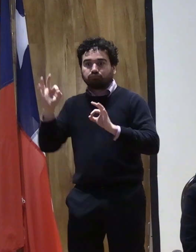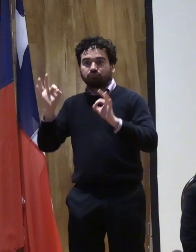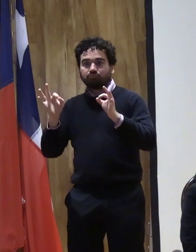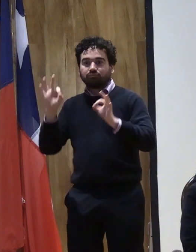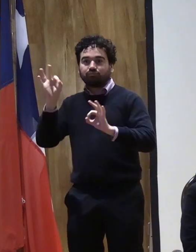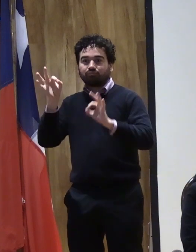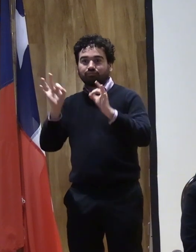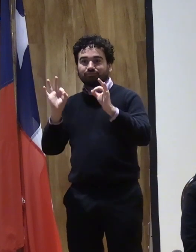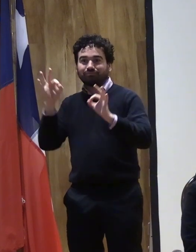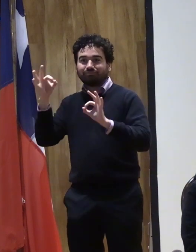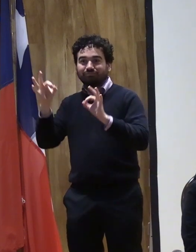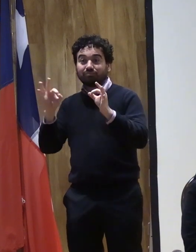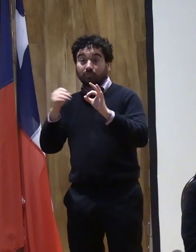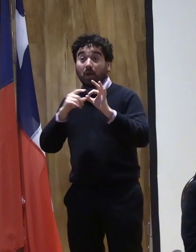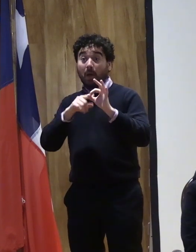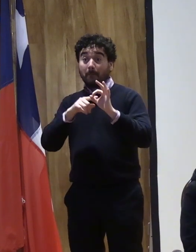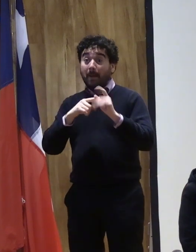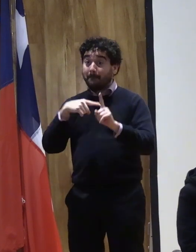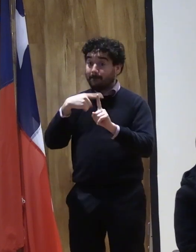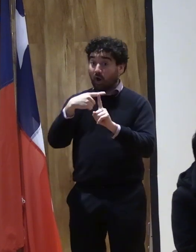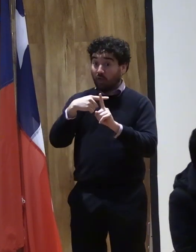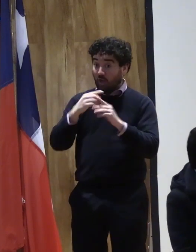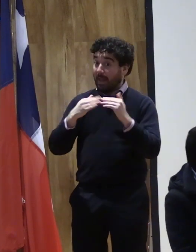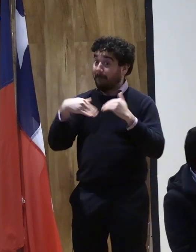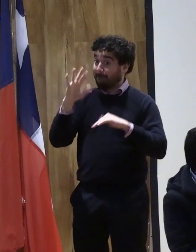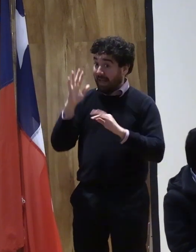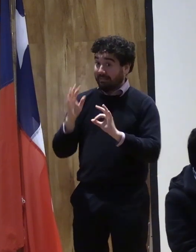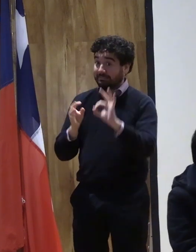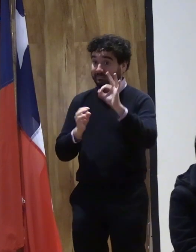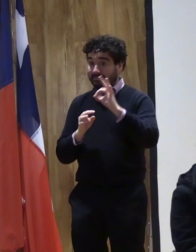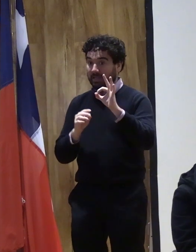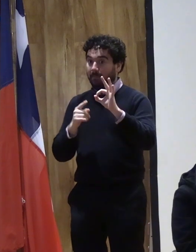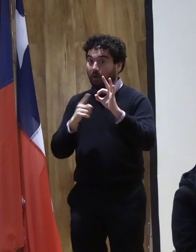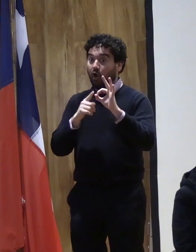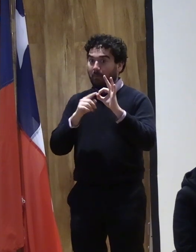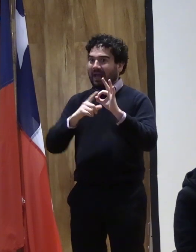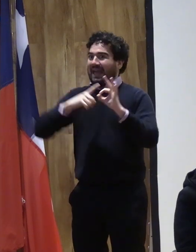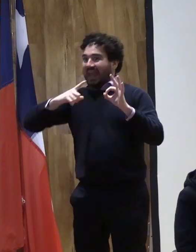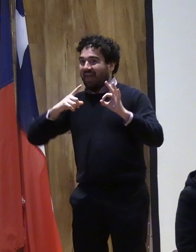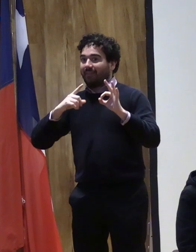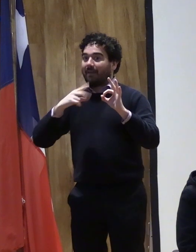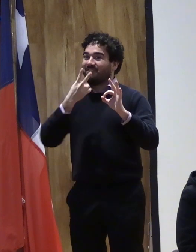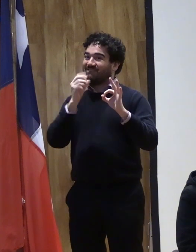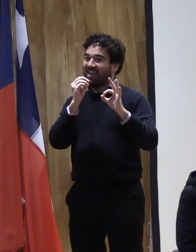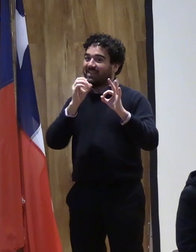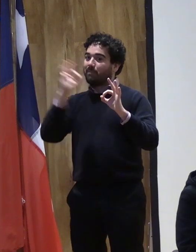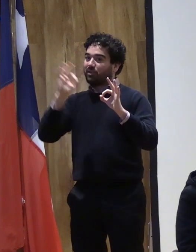eran como un 20% los neutrones,